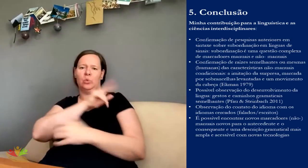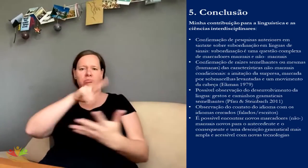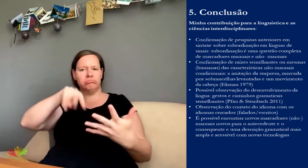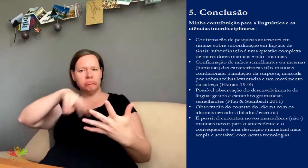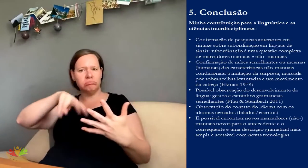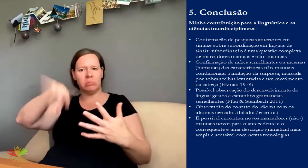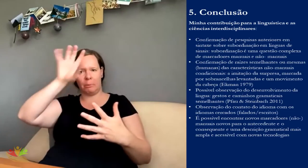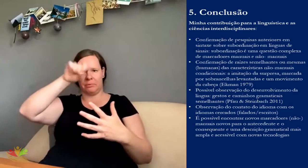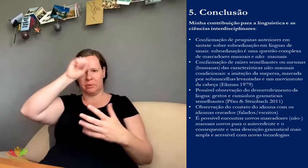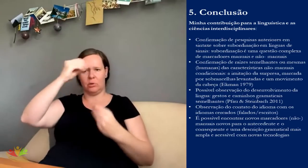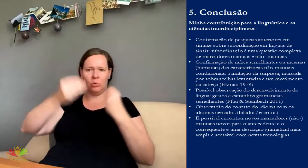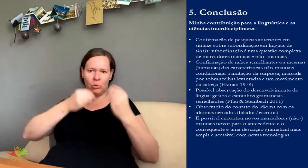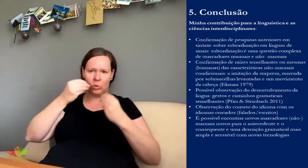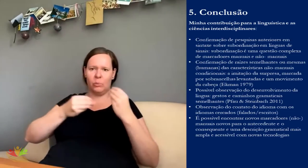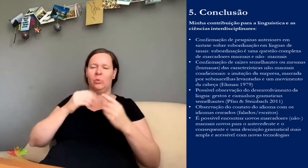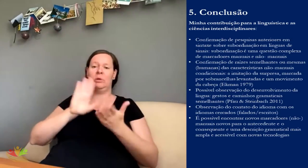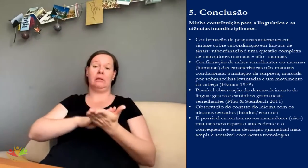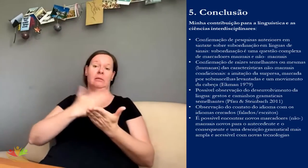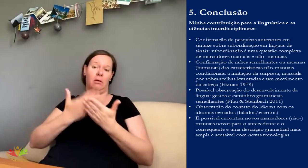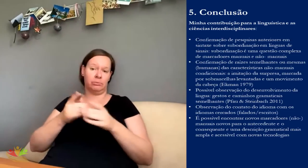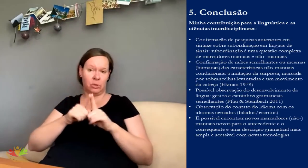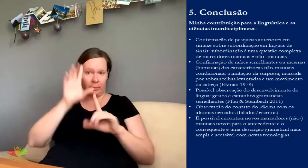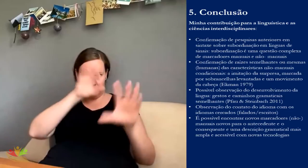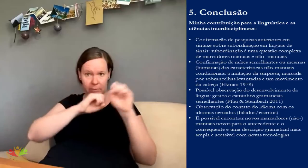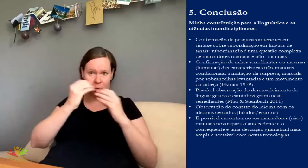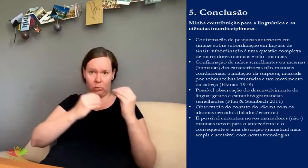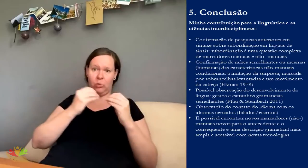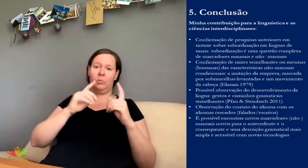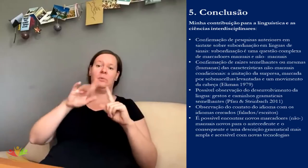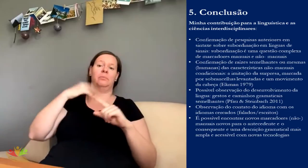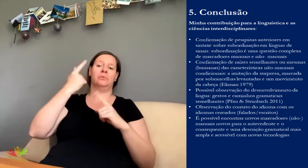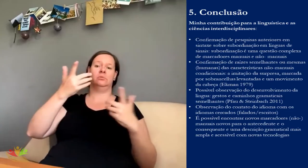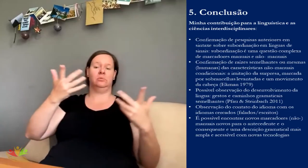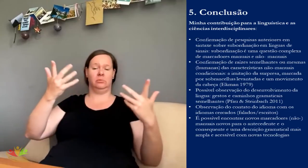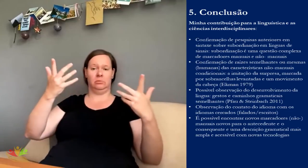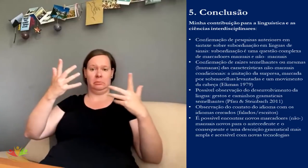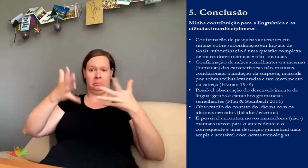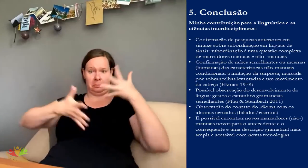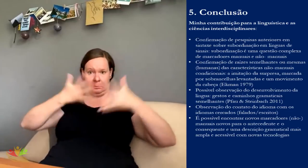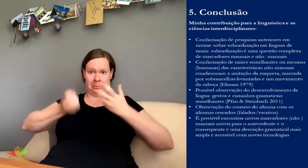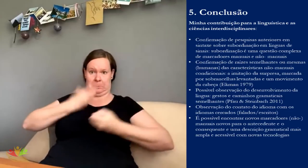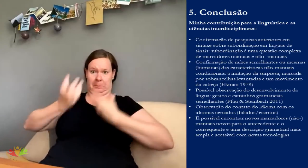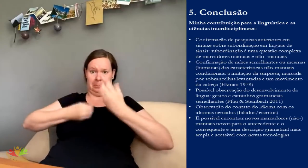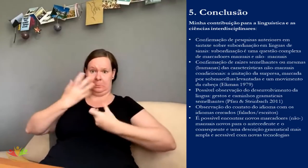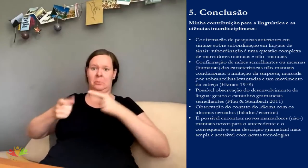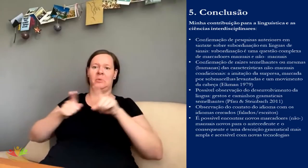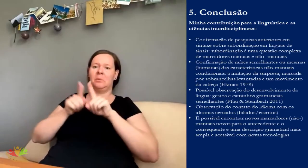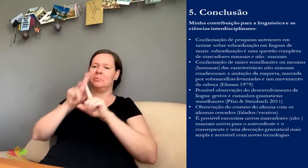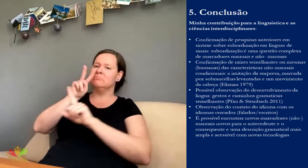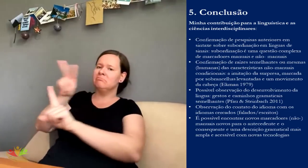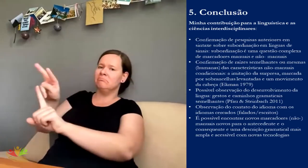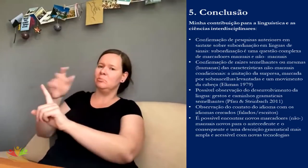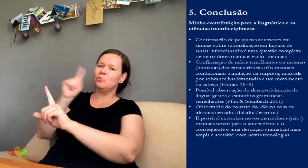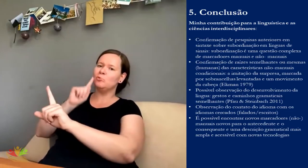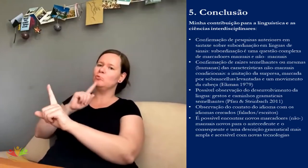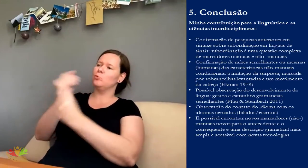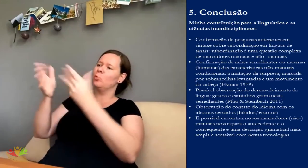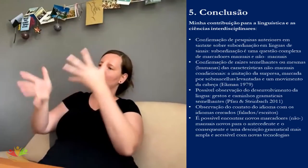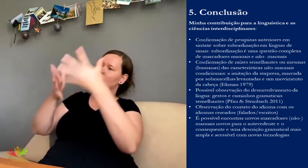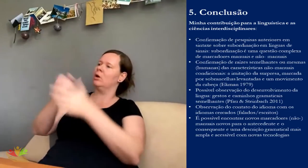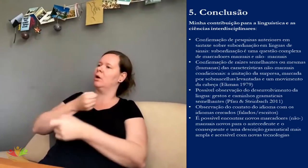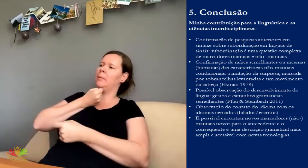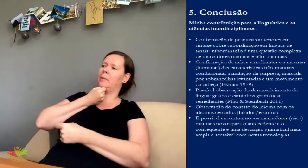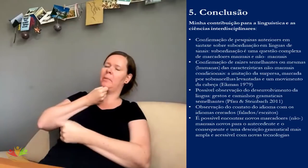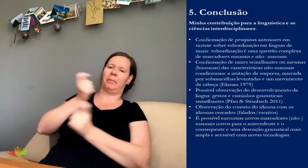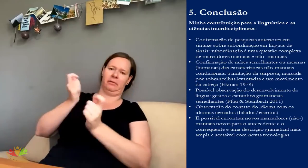muito variadas. Então, muitos professores e alunos, pesquisadores, intérpretes podem se beneficiar dessas